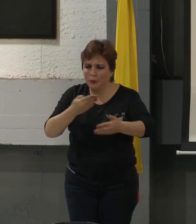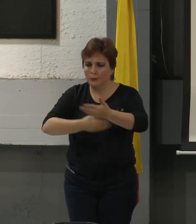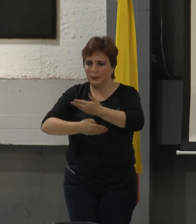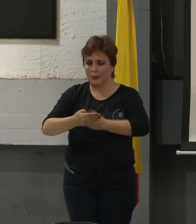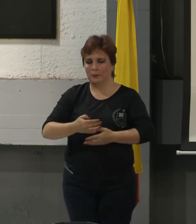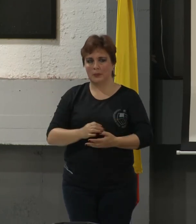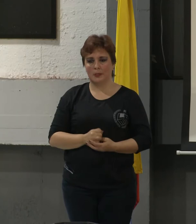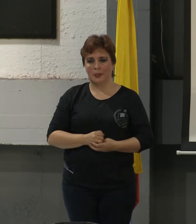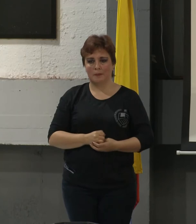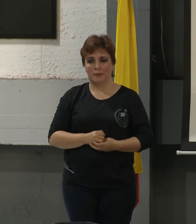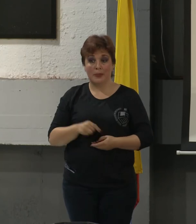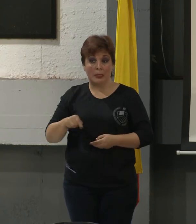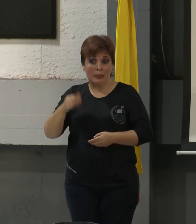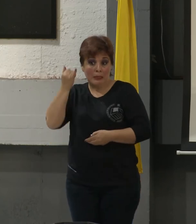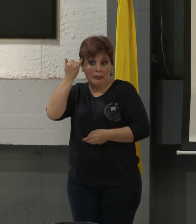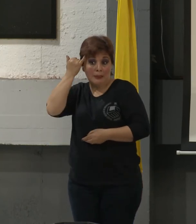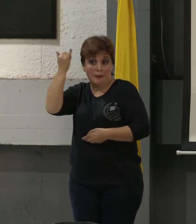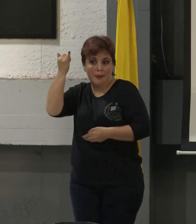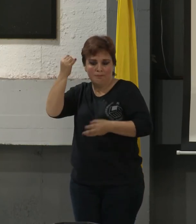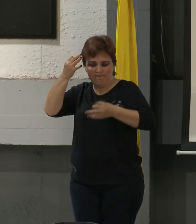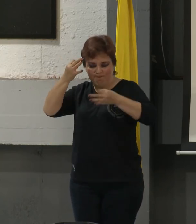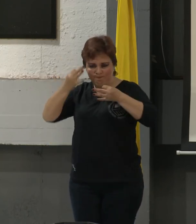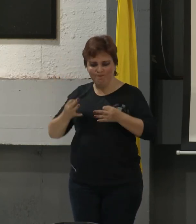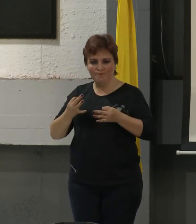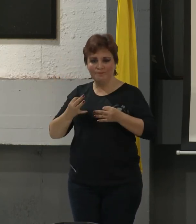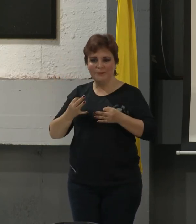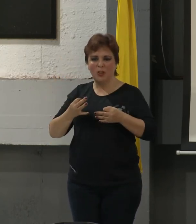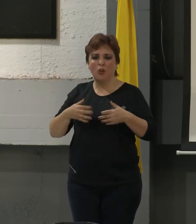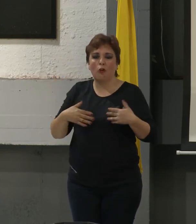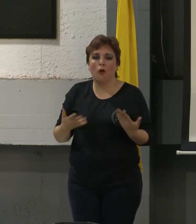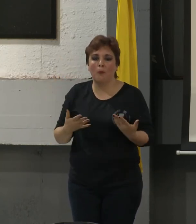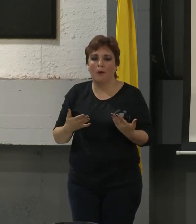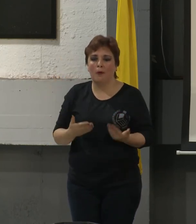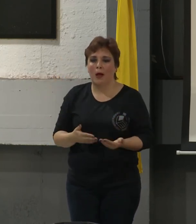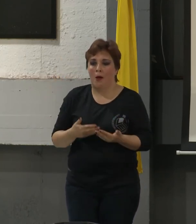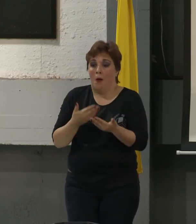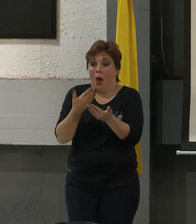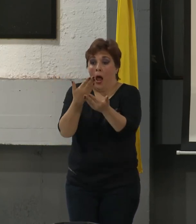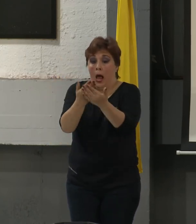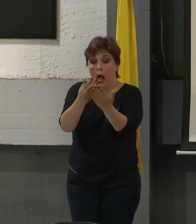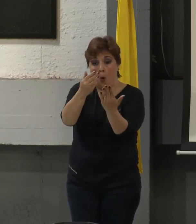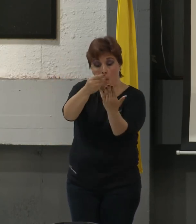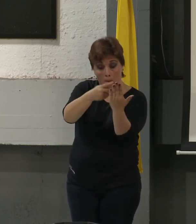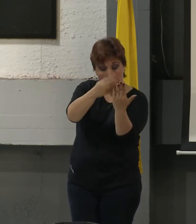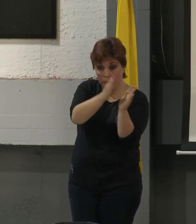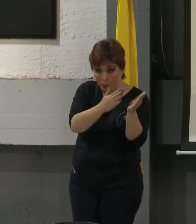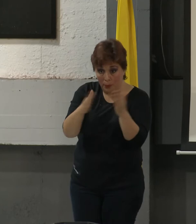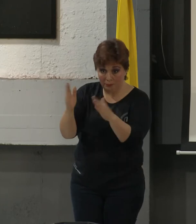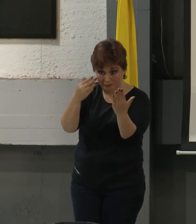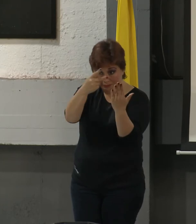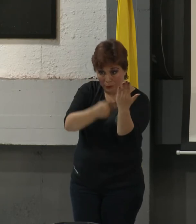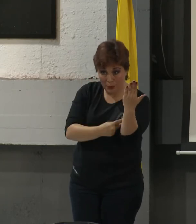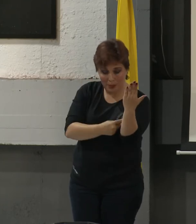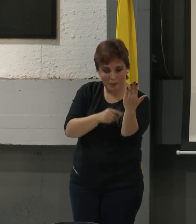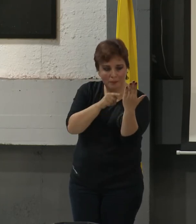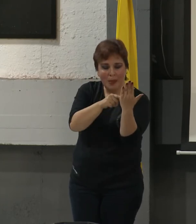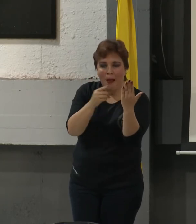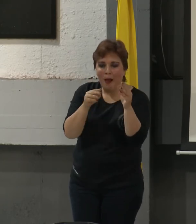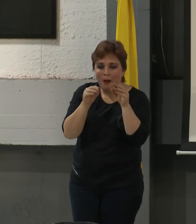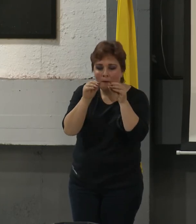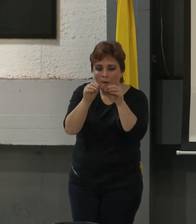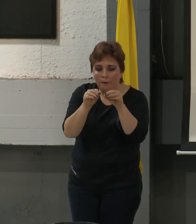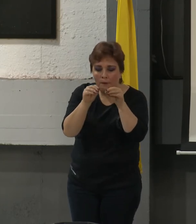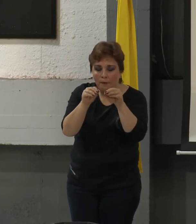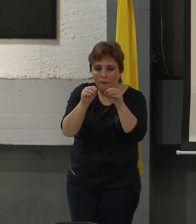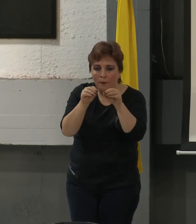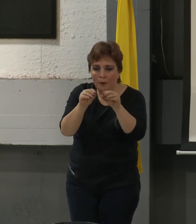dicha iniciativa se concreta en un programa de formación en pregrado que aporta la construcción de la educación especial como